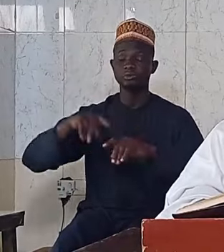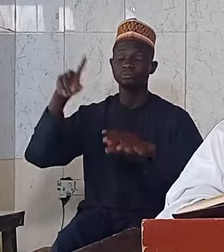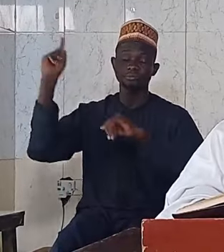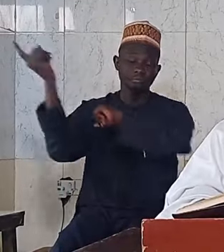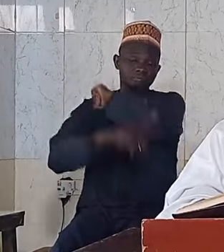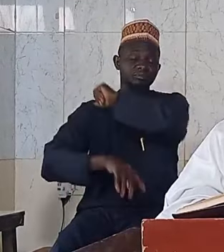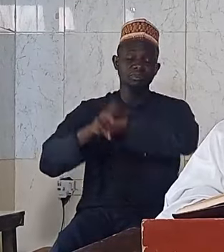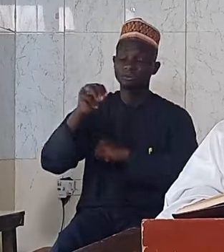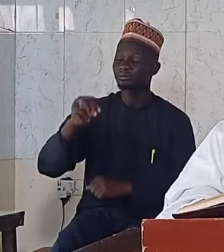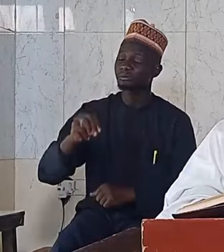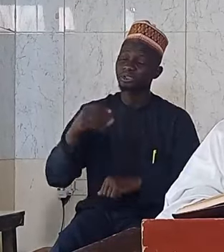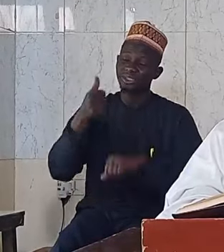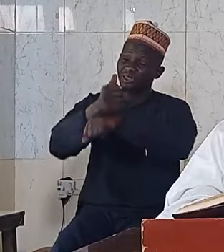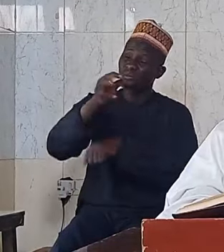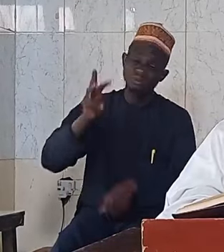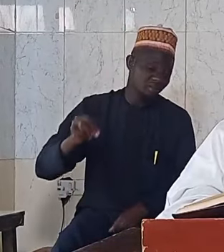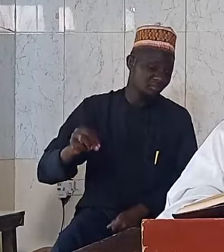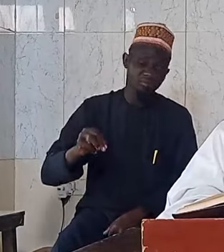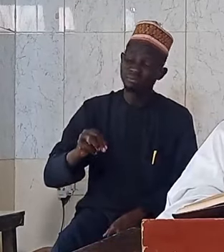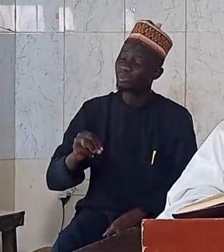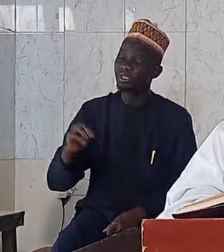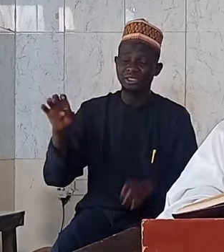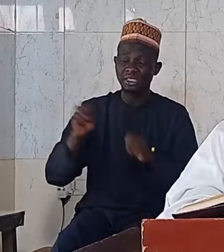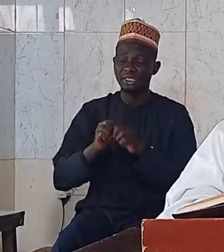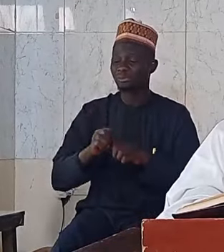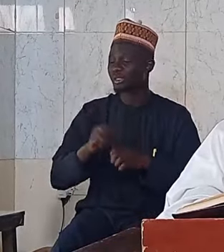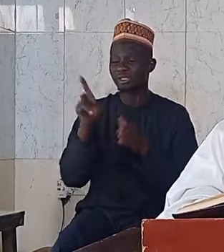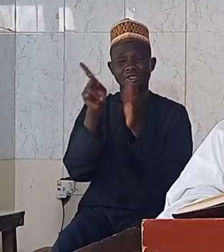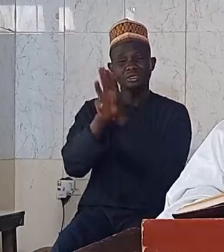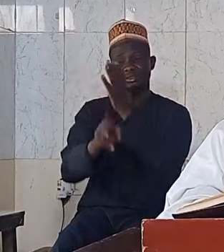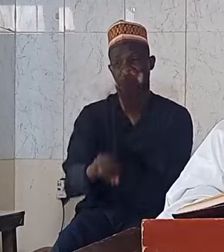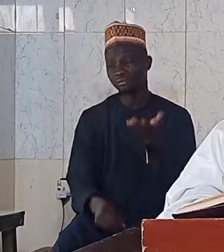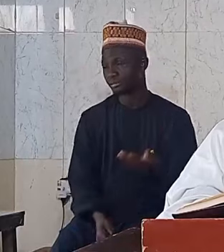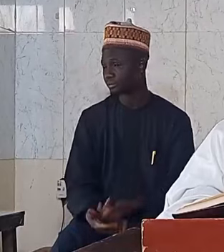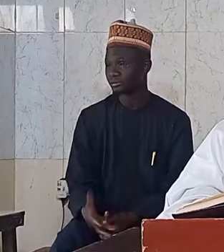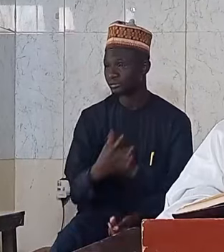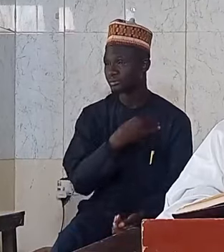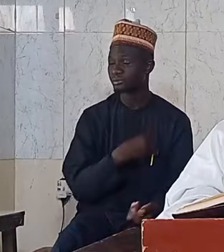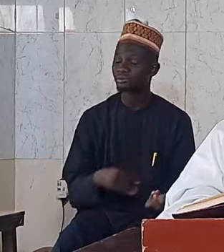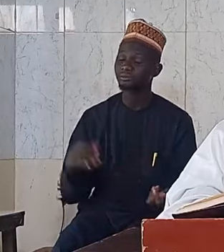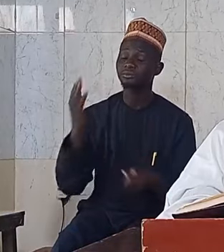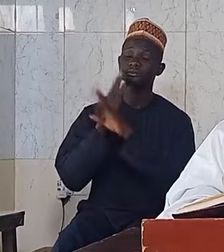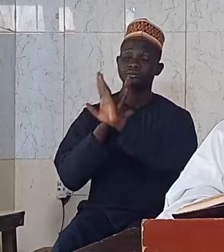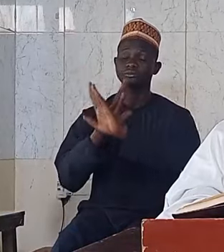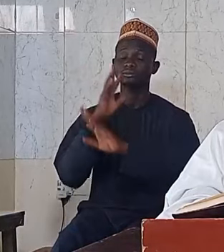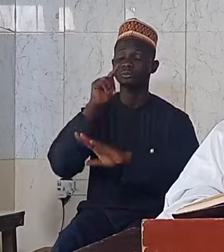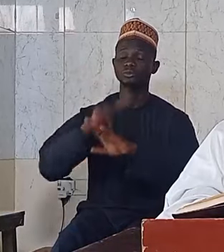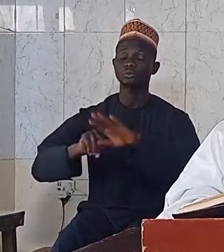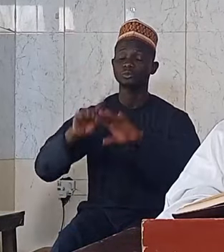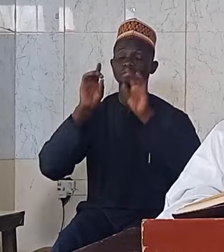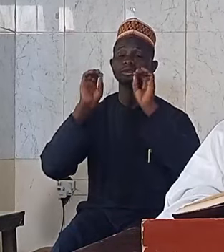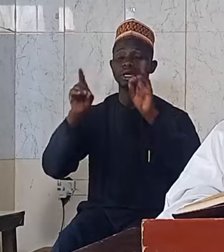cutarwa iri-iri da kange su daga bin hanyar Allah da kuma hana su yin da'awa